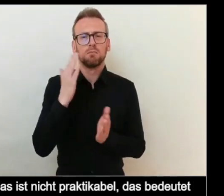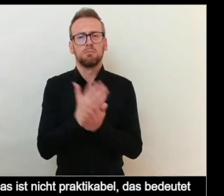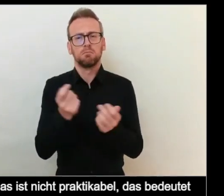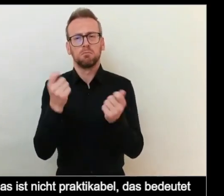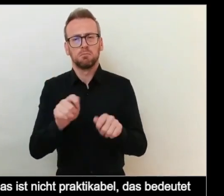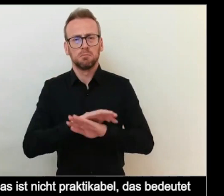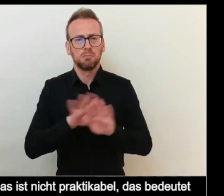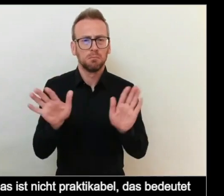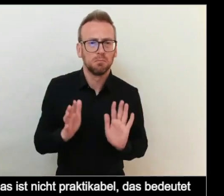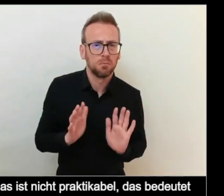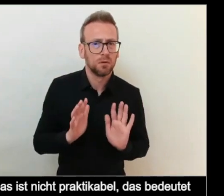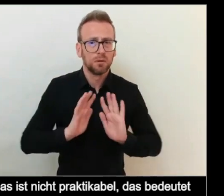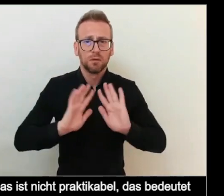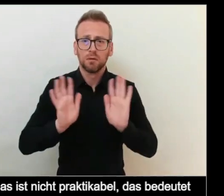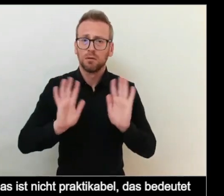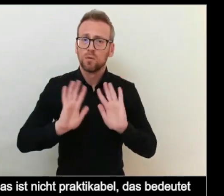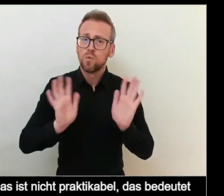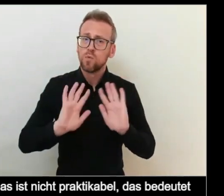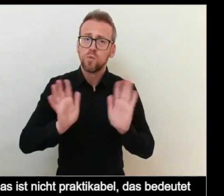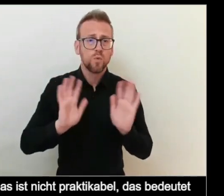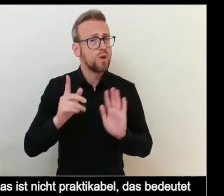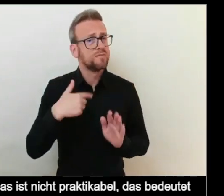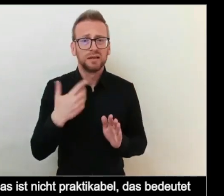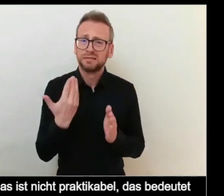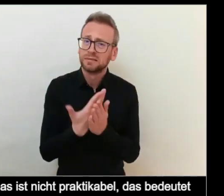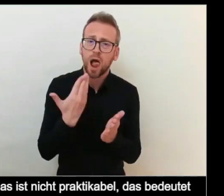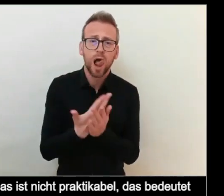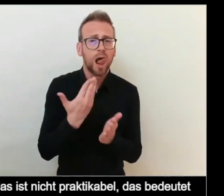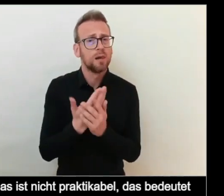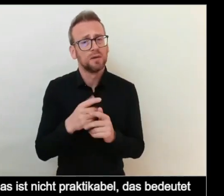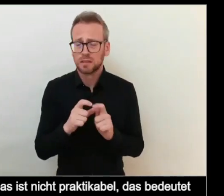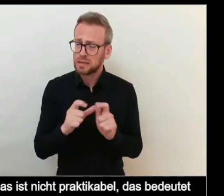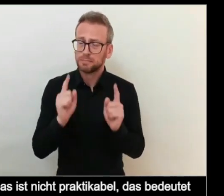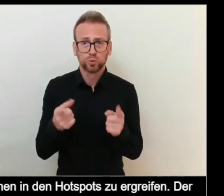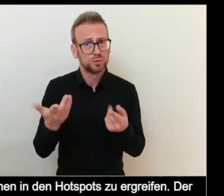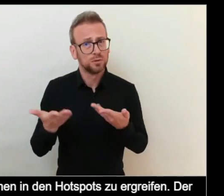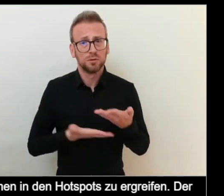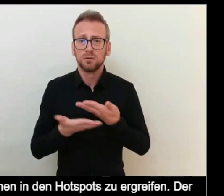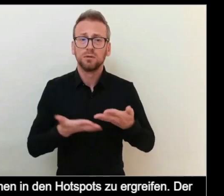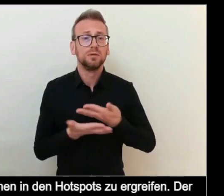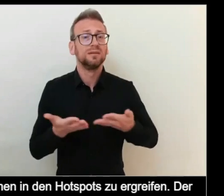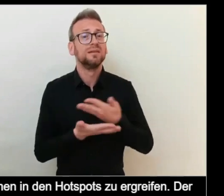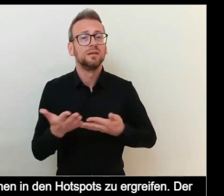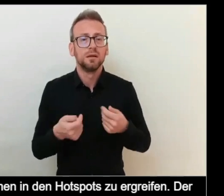im Fernverkehr, Maskenpflicht in vulnerablen Einrichtungen wie Krankenhäuser und Senioreneinrichtungen